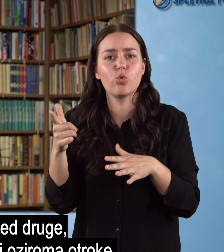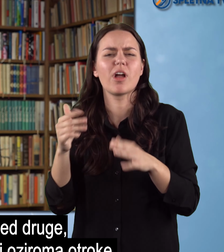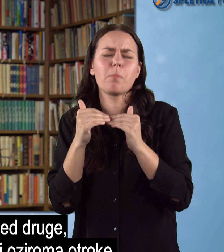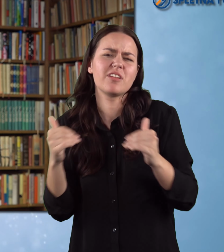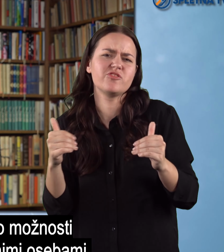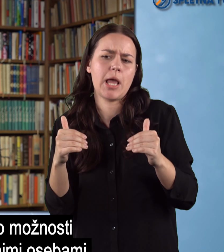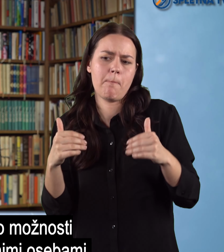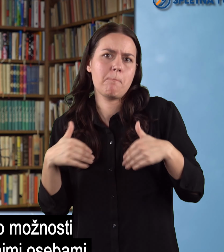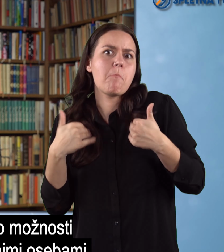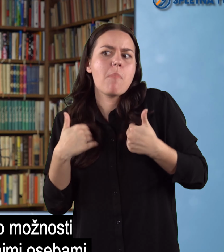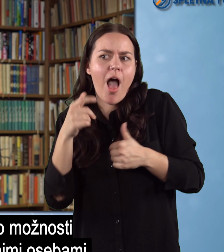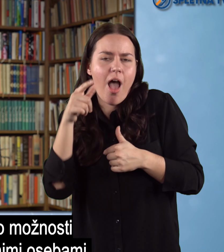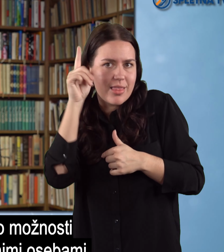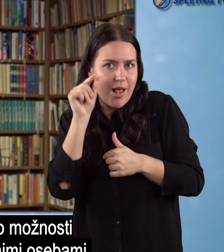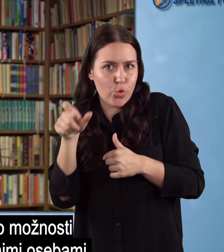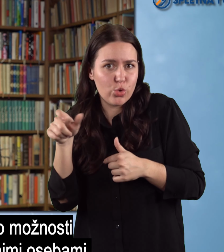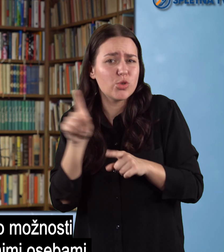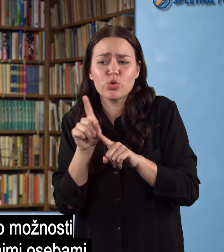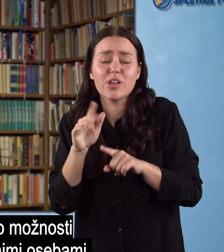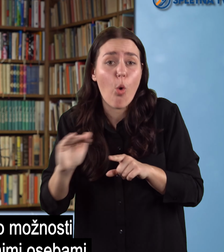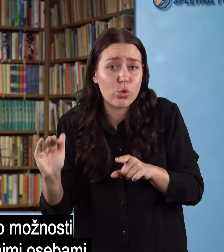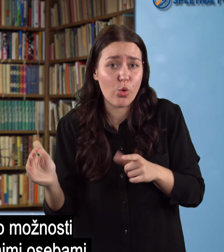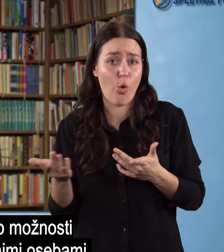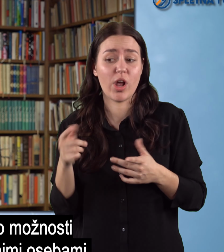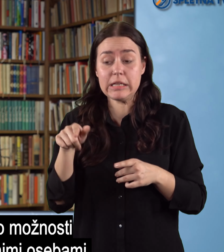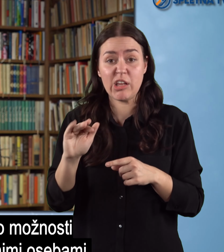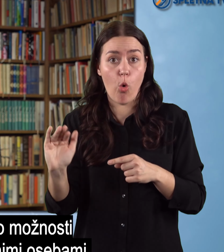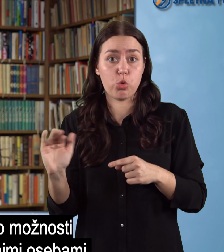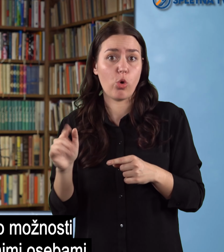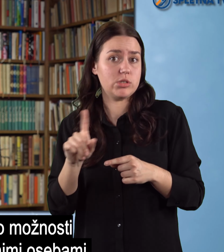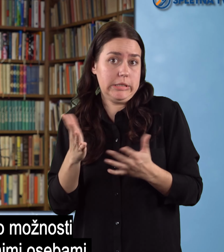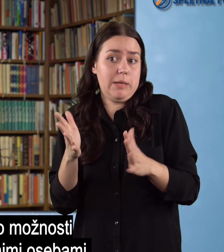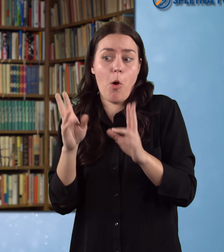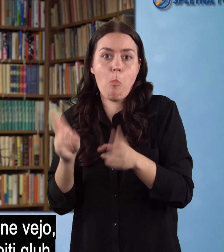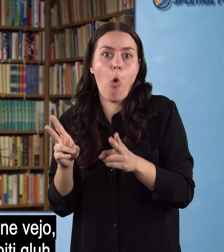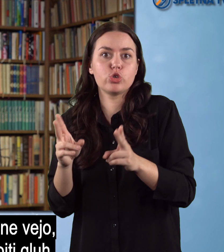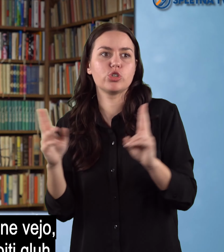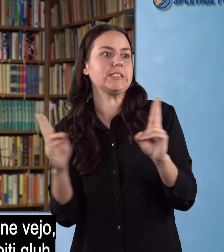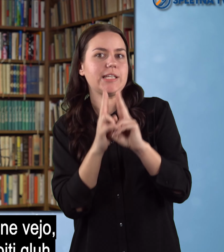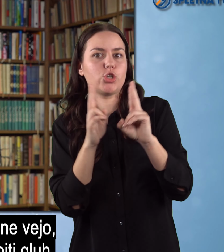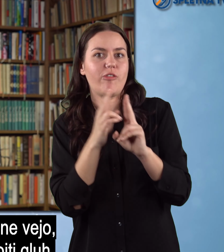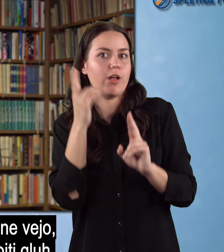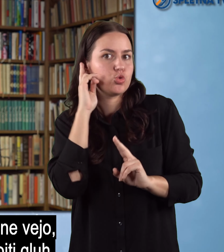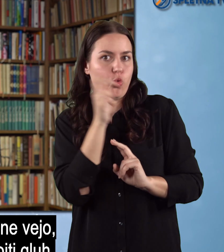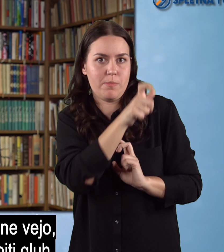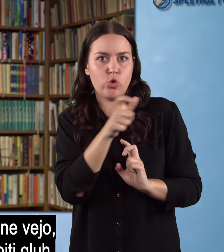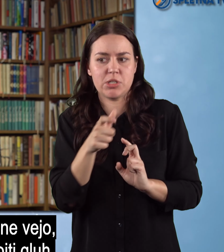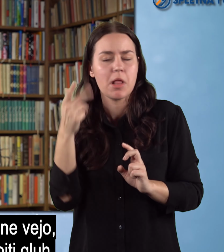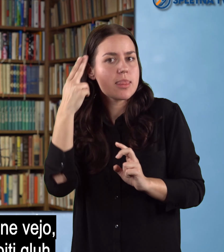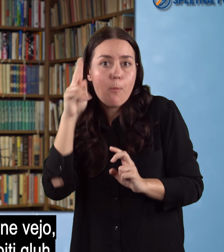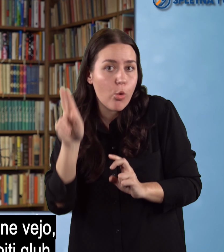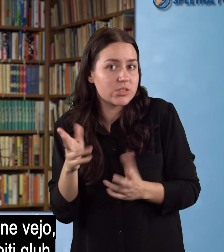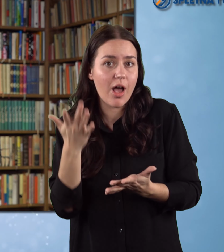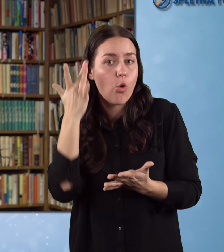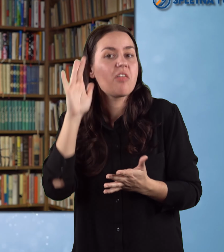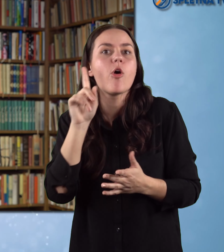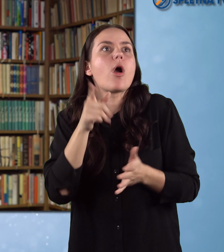oziroma otroke. Ti otroci nimajo možnosti srečevanja z gluhimi osebami, ne poznajo, ne vejo, kaj pomeni biti